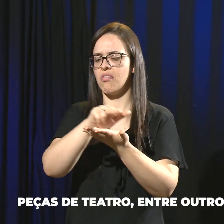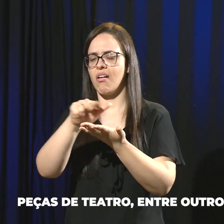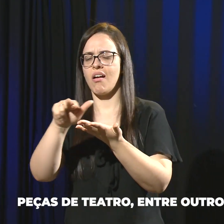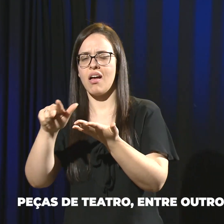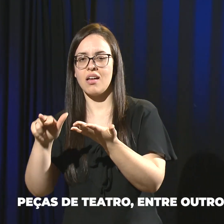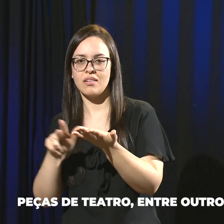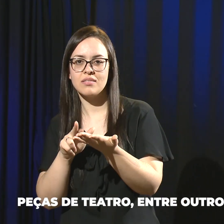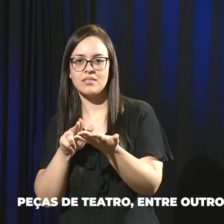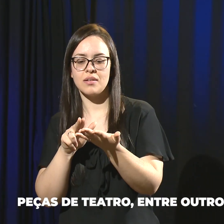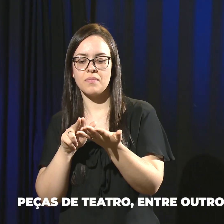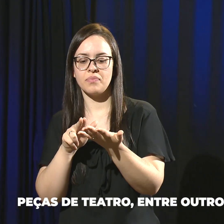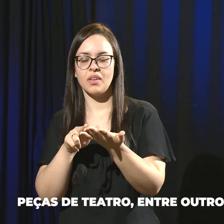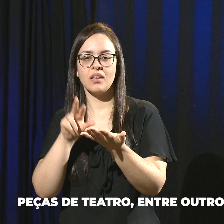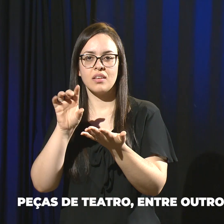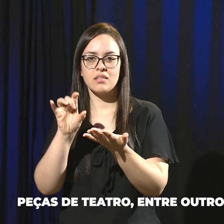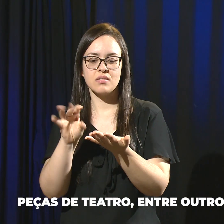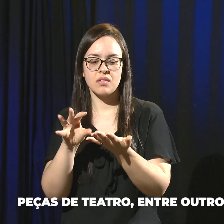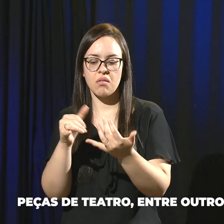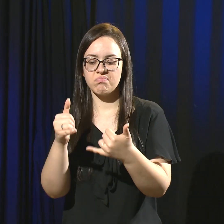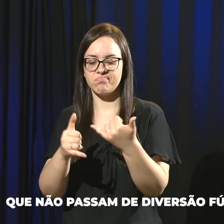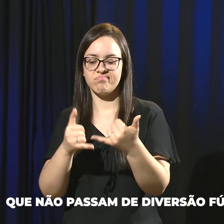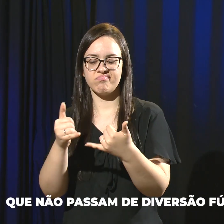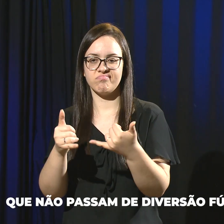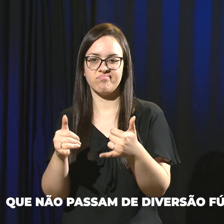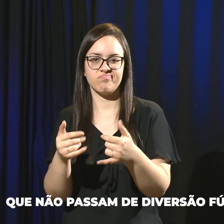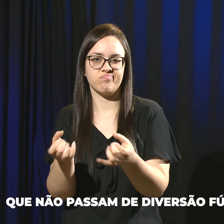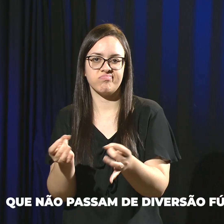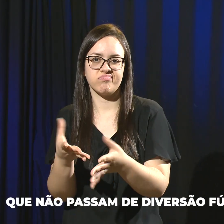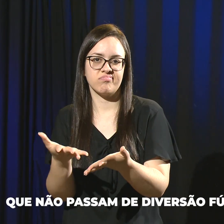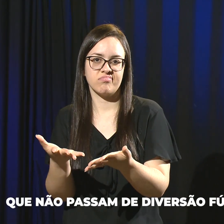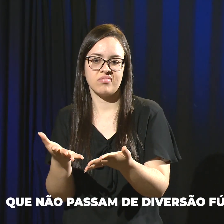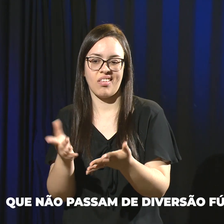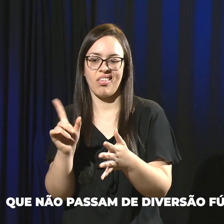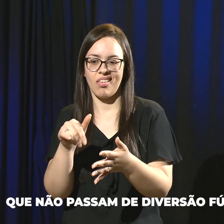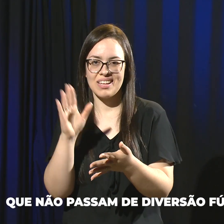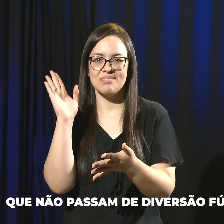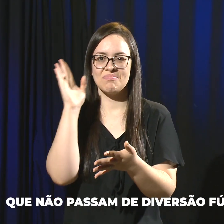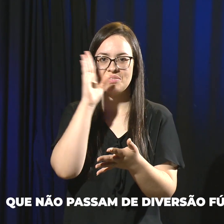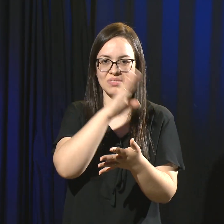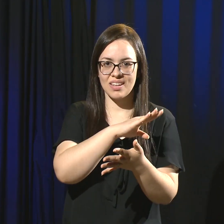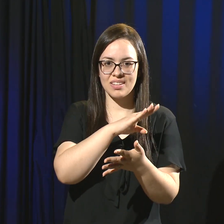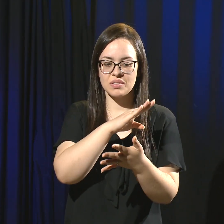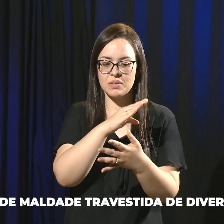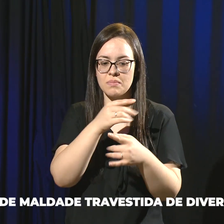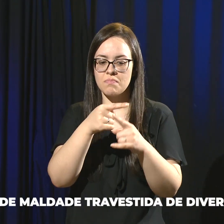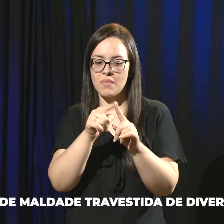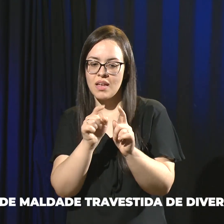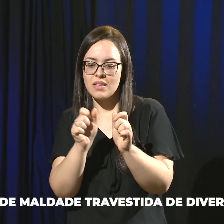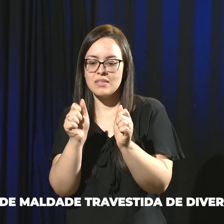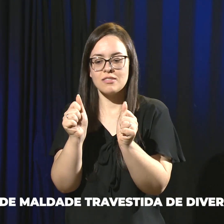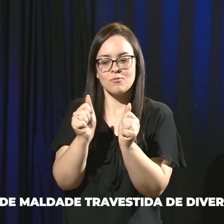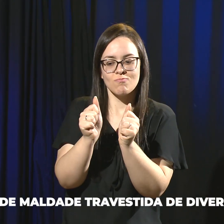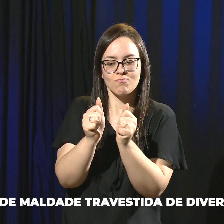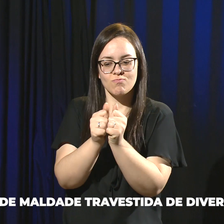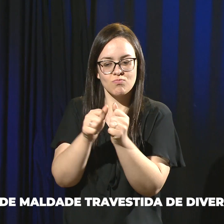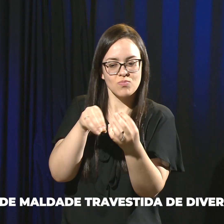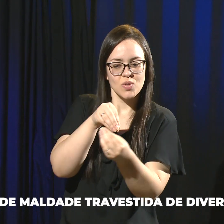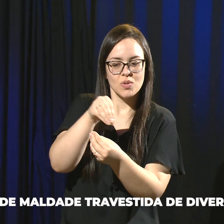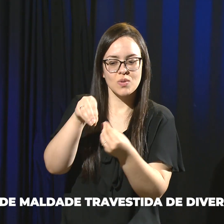peças de teatro entre outros que não passam de diversão fútil de maldade e travestida de